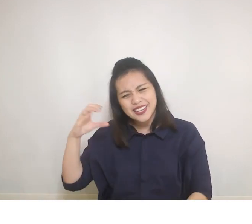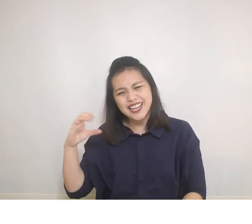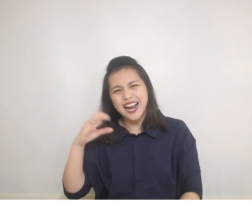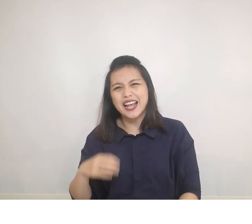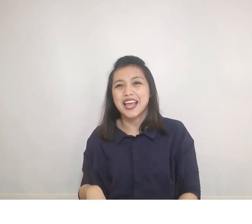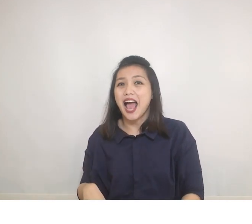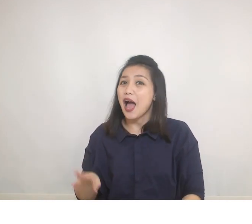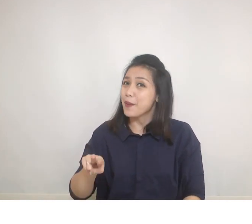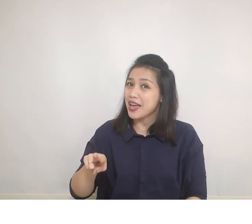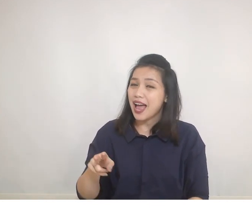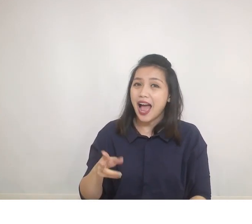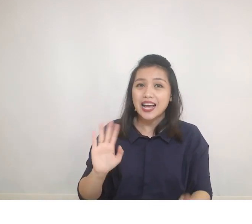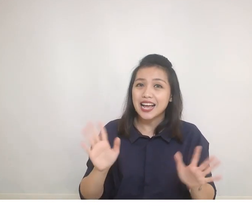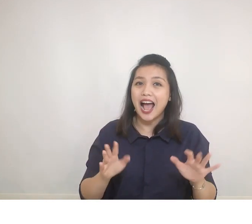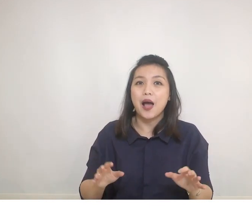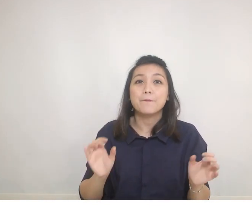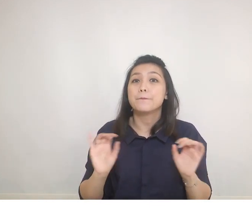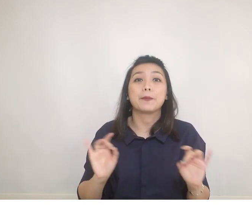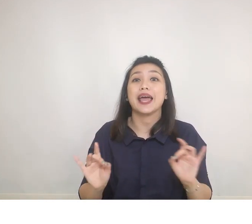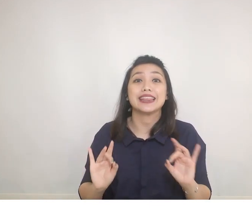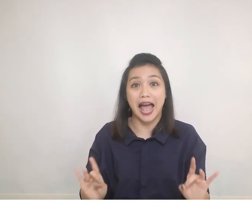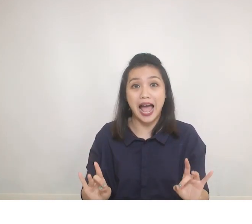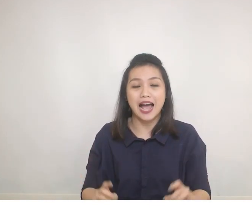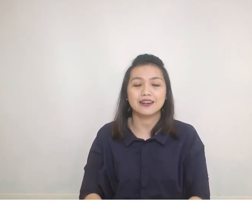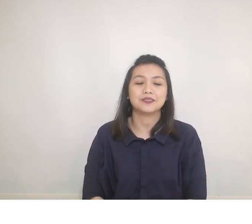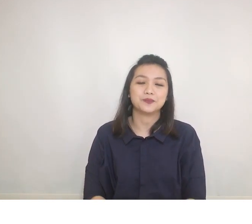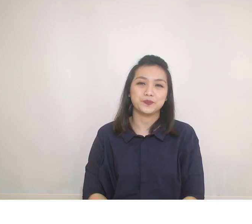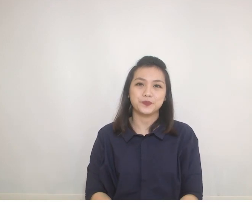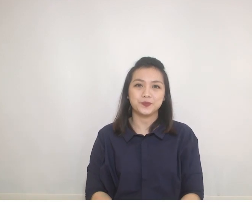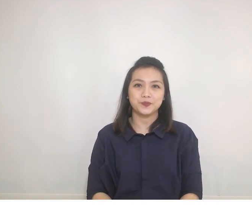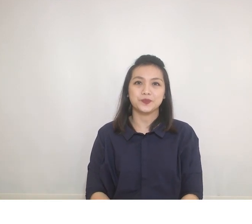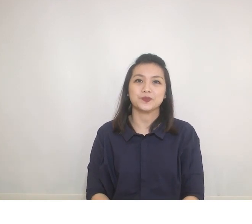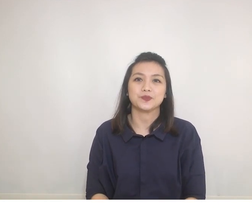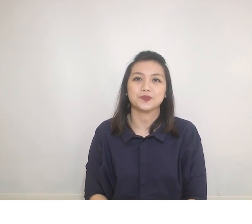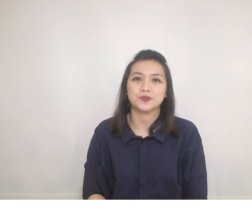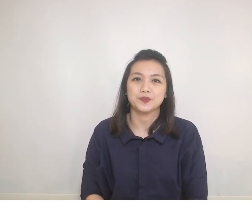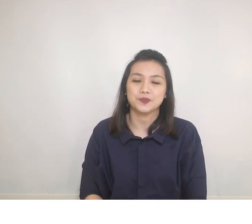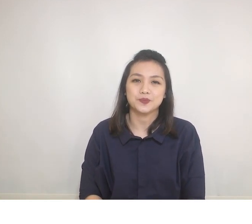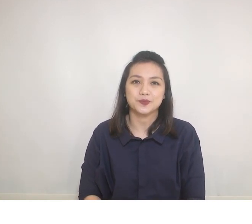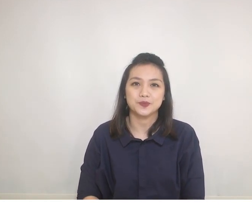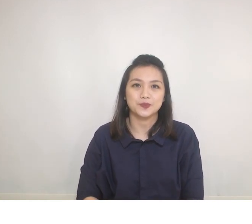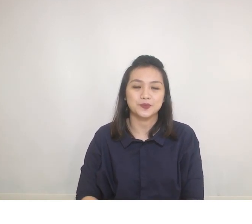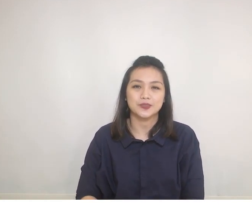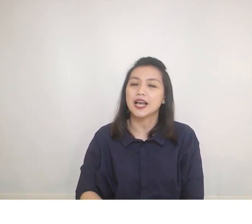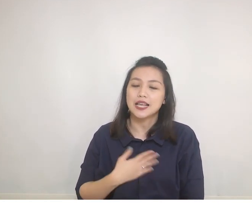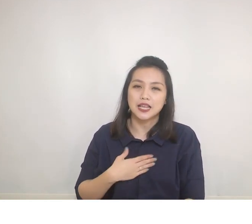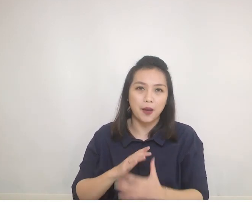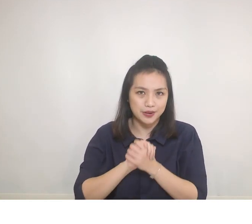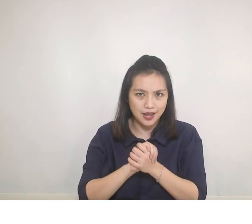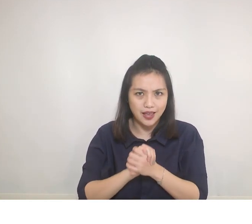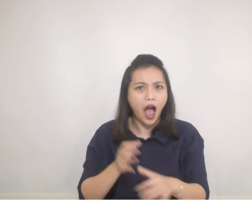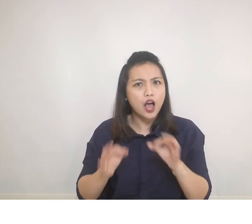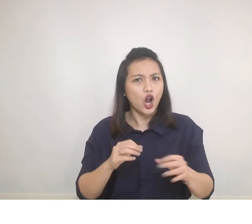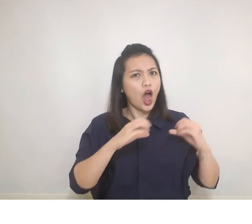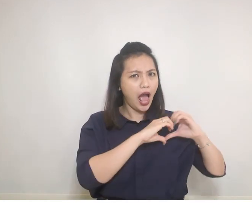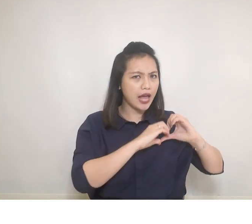bisa mendoakan orang lain. Ada waktunya untuk datang ke CG, bisa diselesaikan lebih cepat, lebih awal, dan lain-lain. Ada waktunya untuk liburan